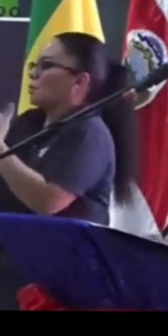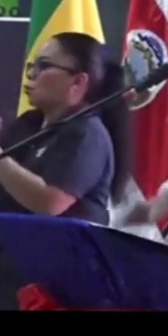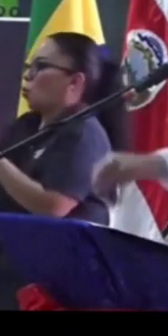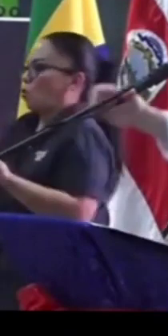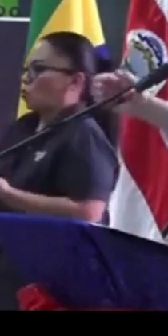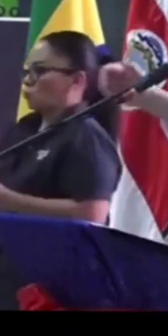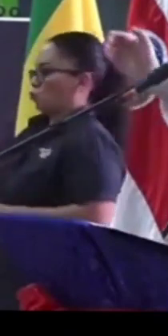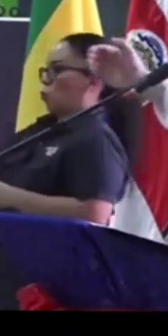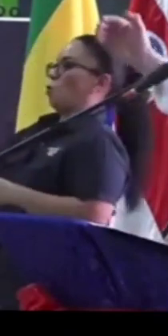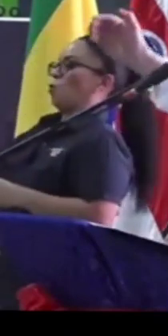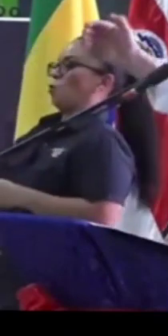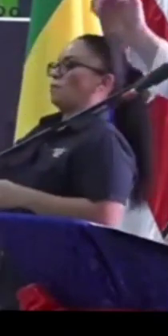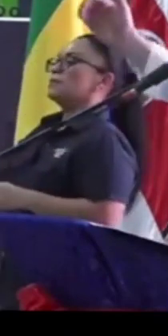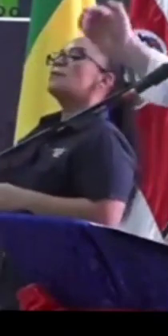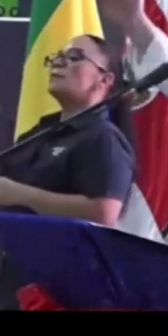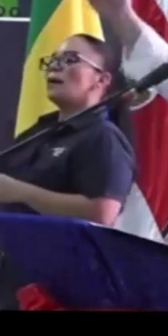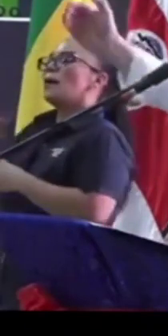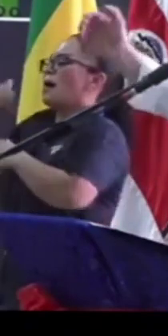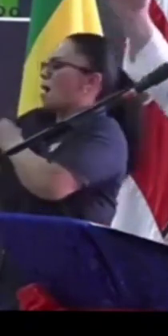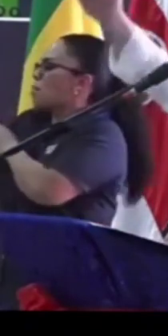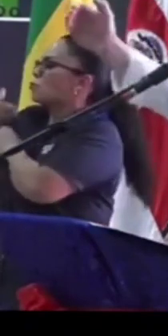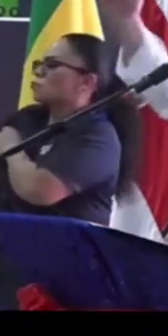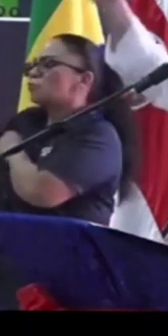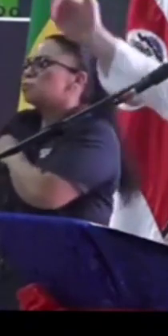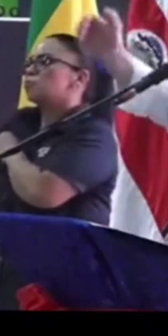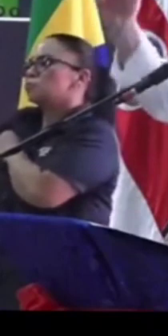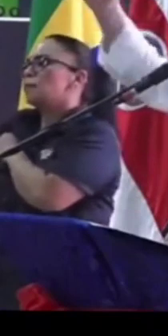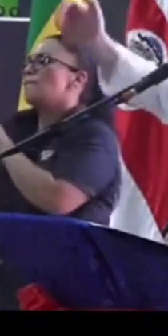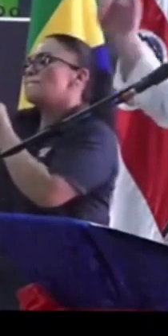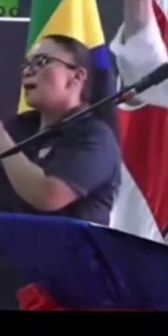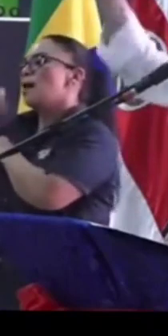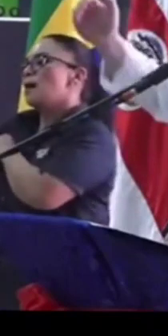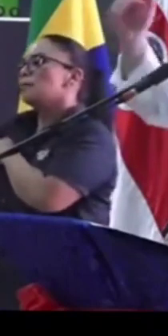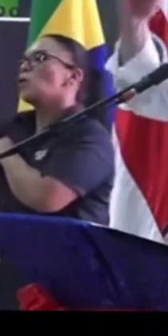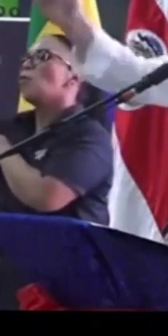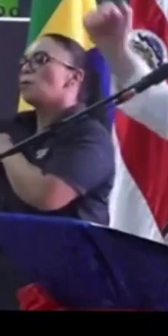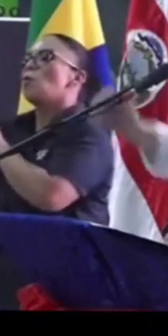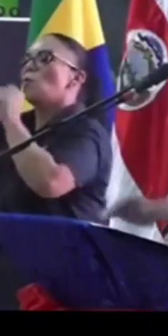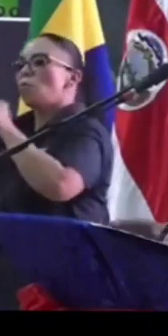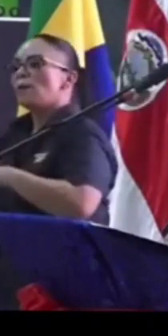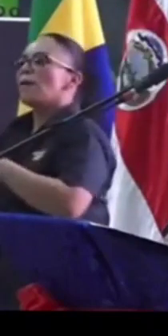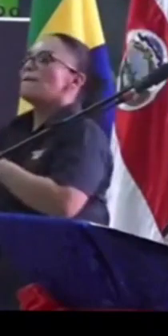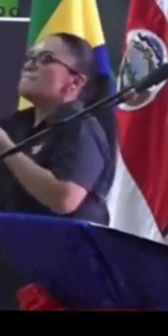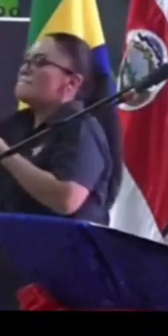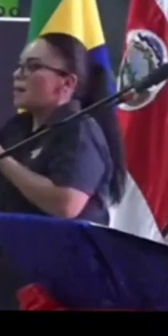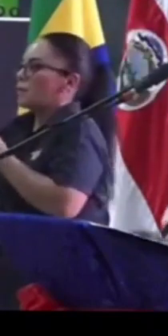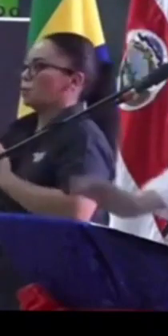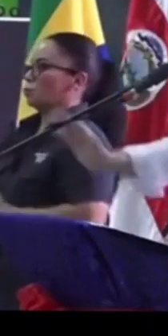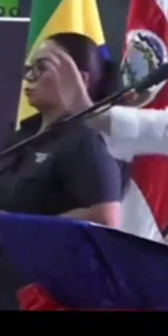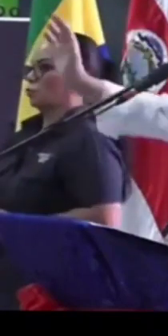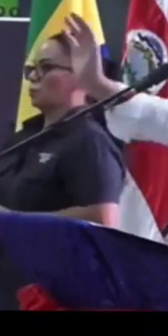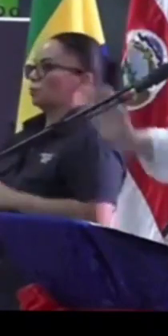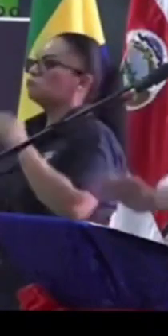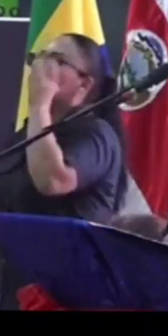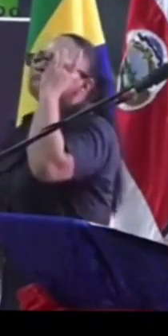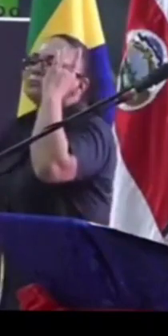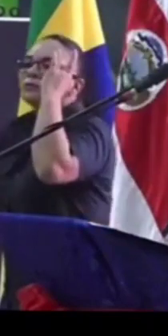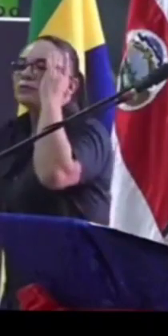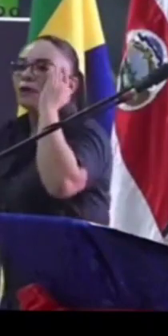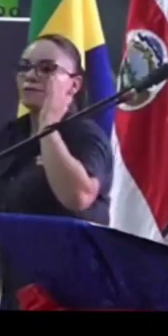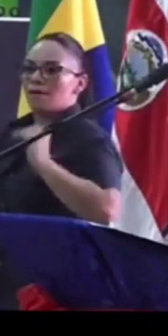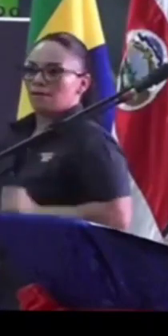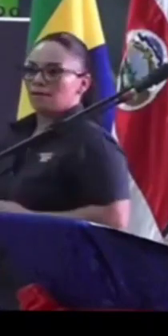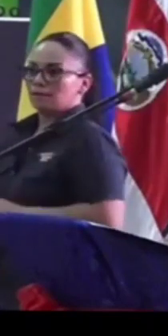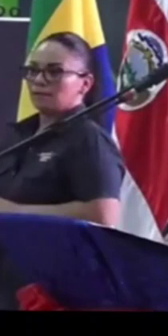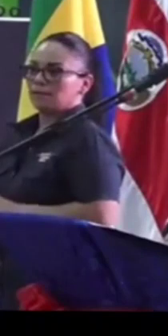De hecho a través de los años cada vez el gobierno puede hacer menos está bien